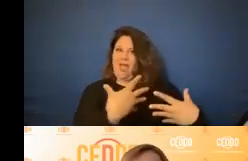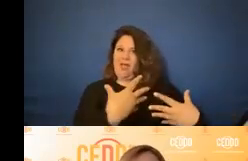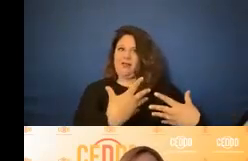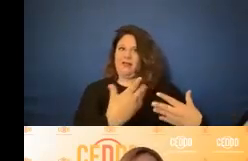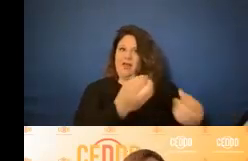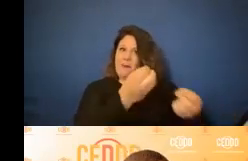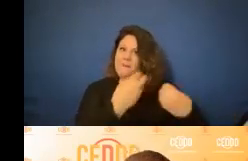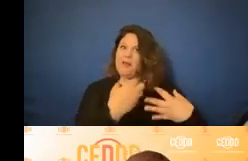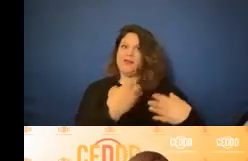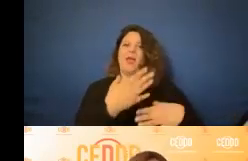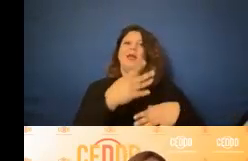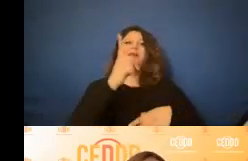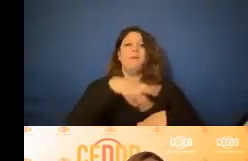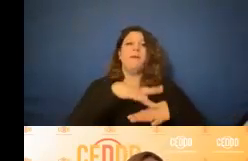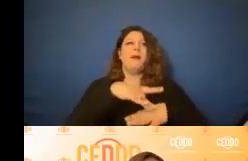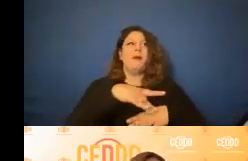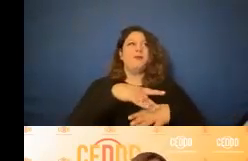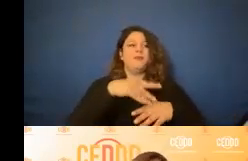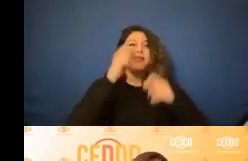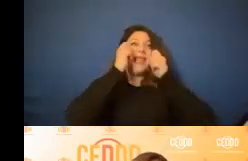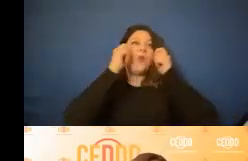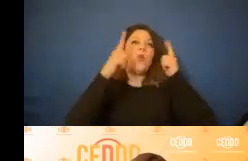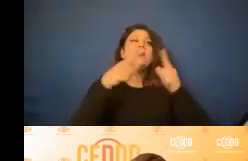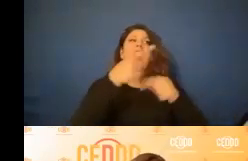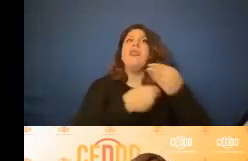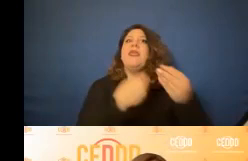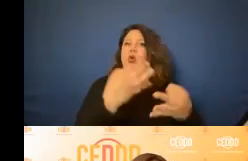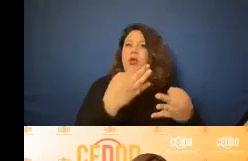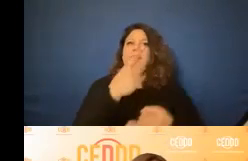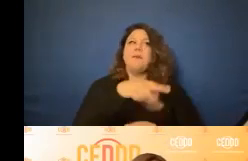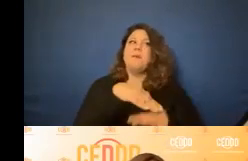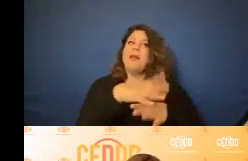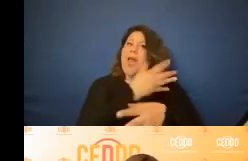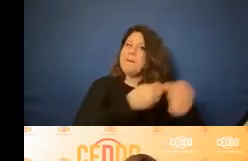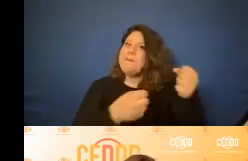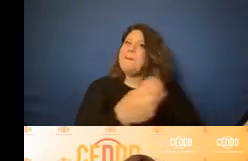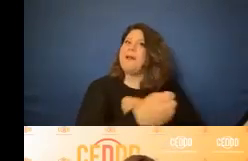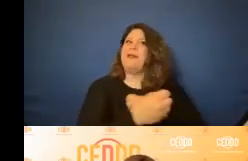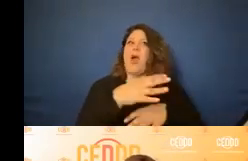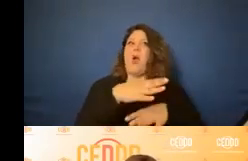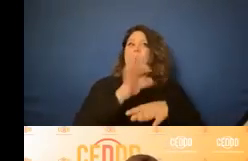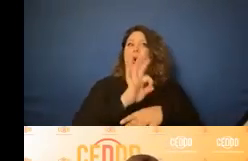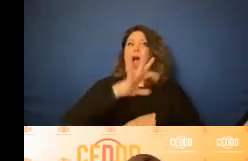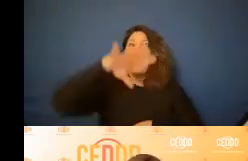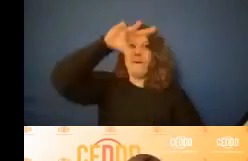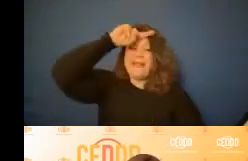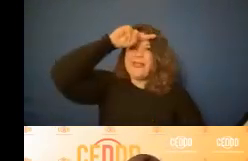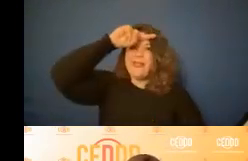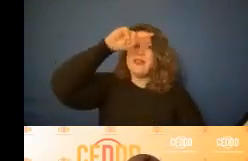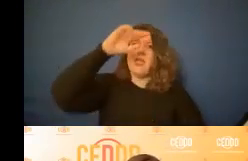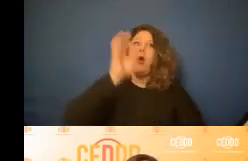tomen conciencia de lo que están haciendo, que sean capaces de ser empáticos, de arrepentirse, incluso de tener prácticas restaurativas con la